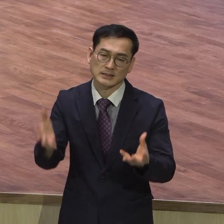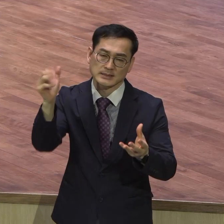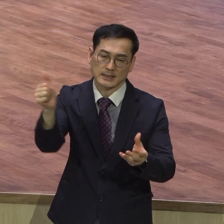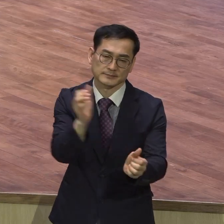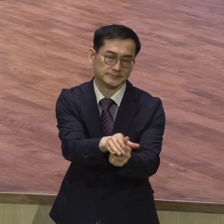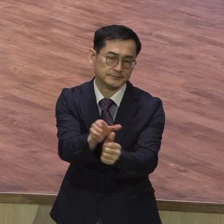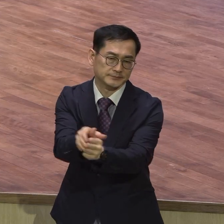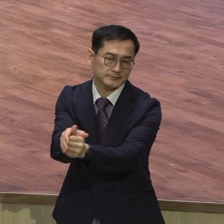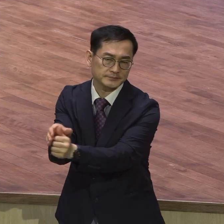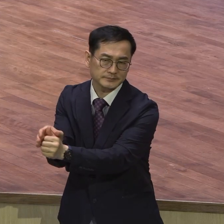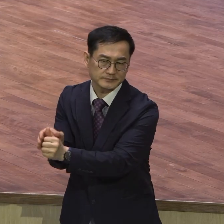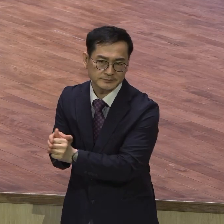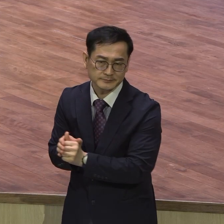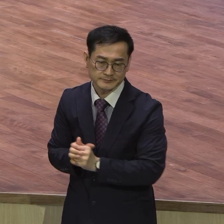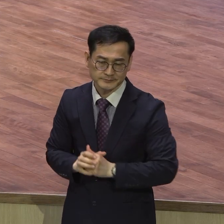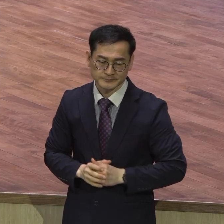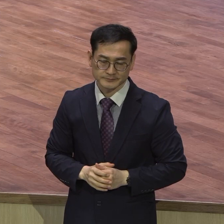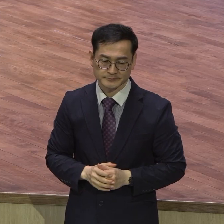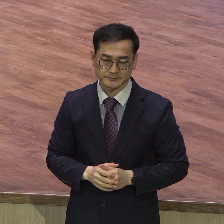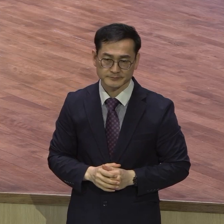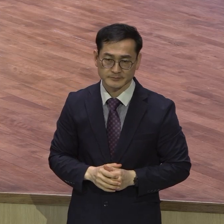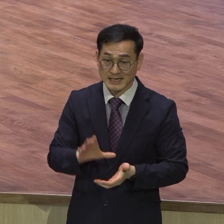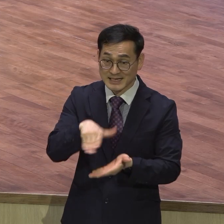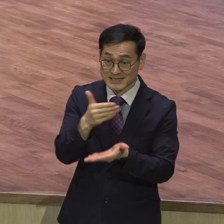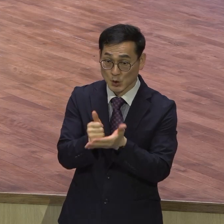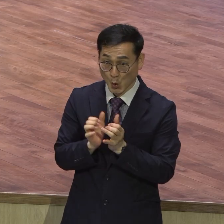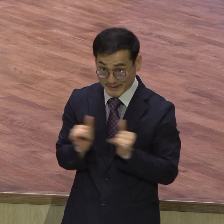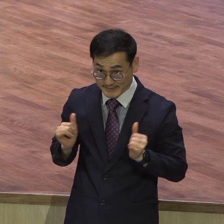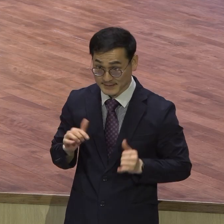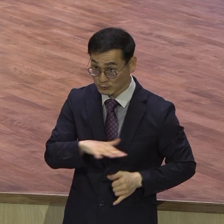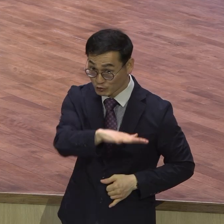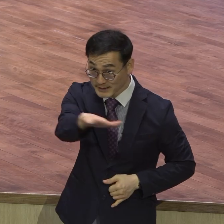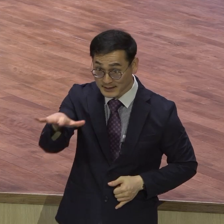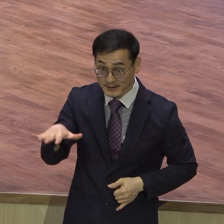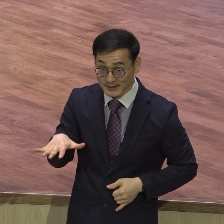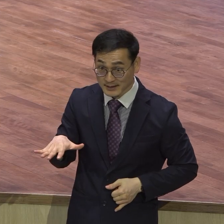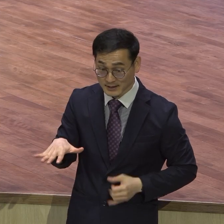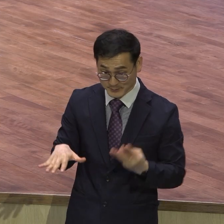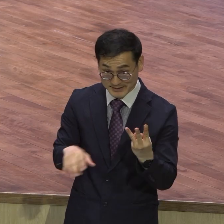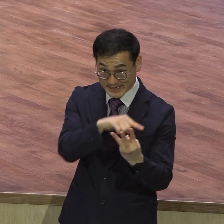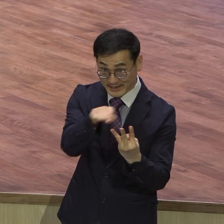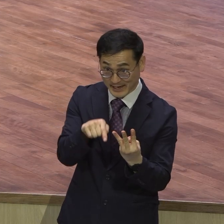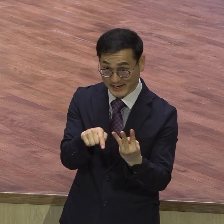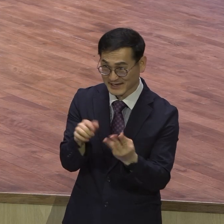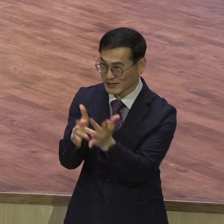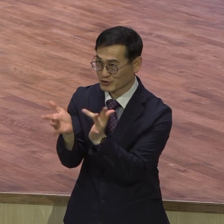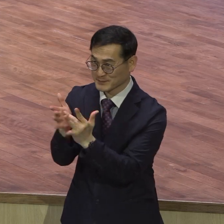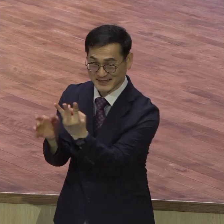거룩한 나라요. 예수님을 그리스도를 믿는 사람은 그리스도인이기 때문에 그리스도가 한 삼중직이 그대로 내가 온 거예요.